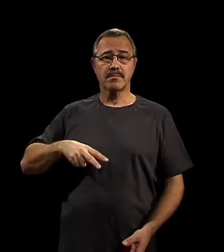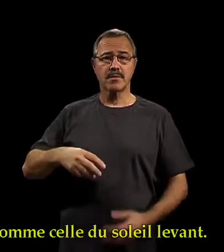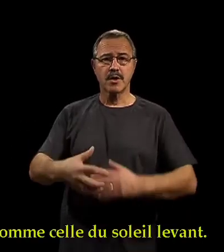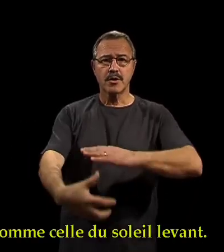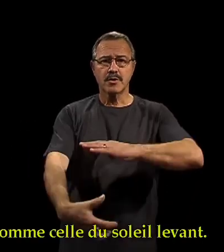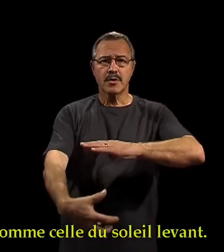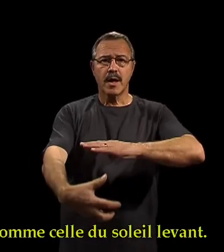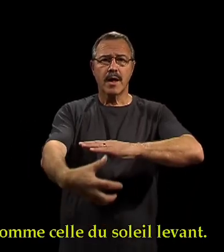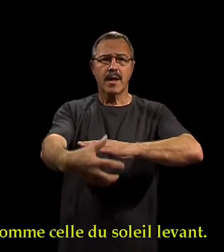haut,